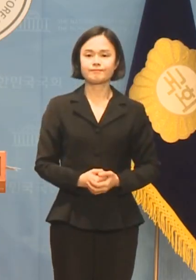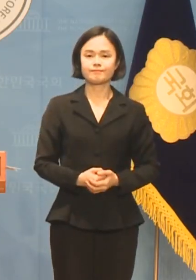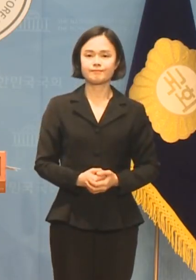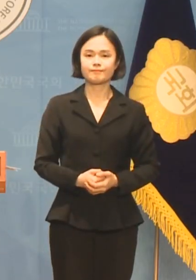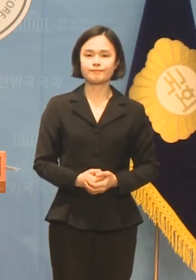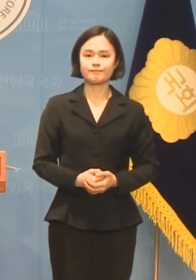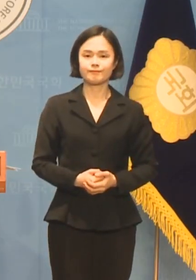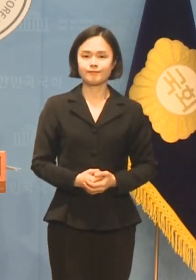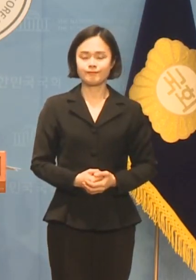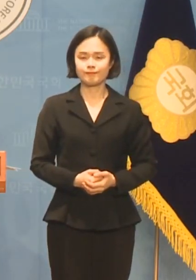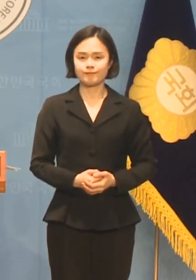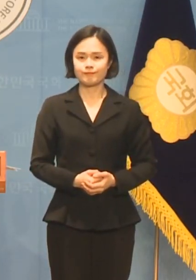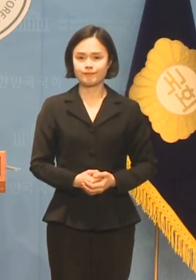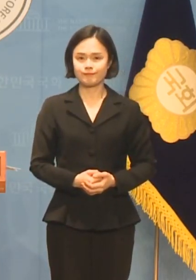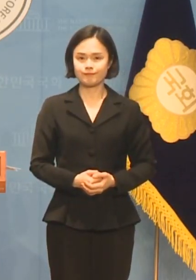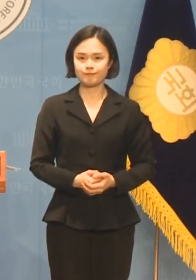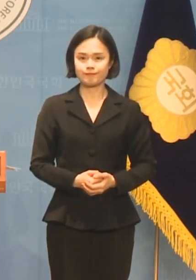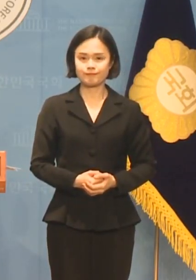하나가 더 남았습니다.